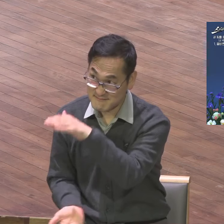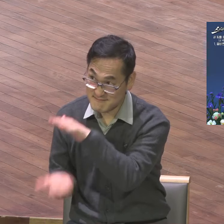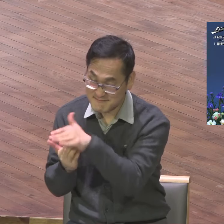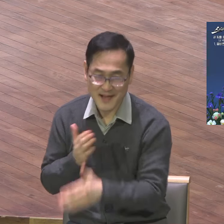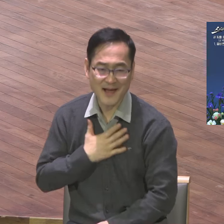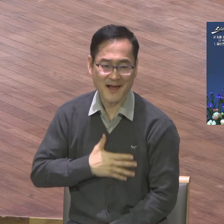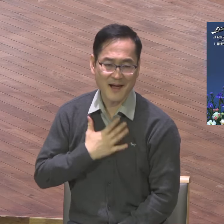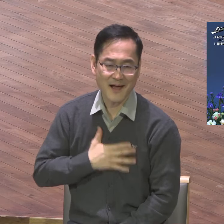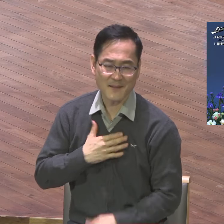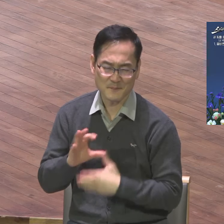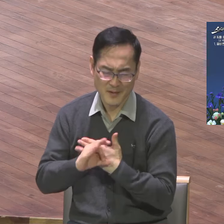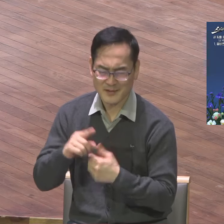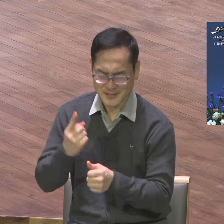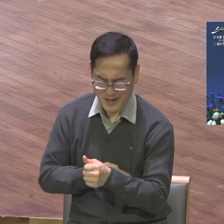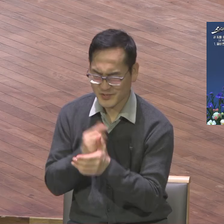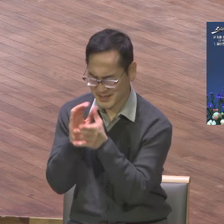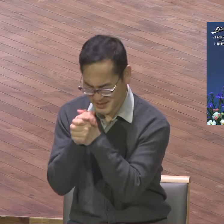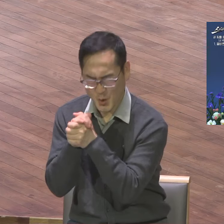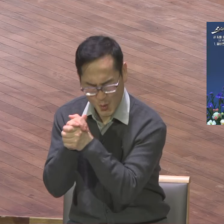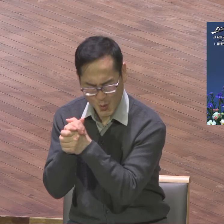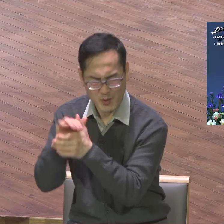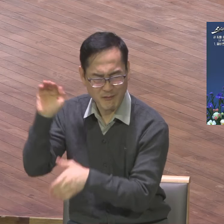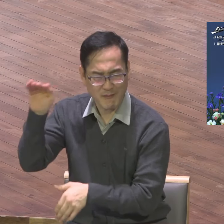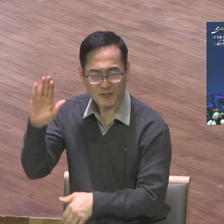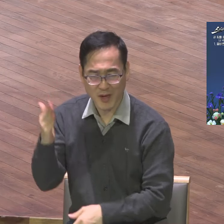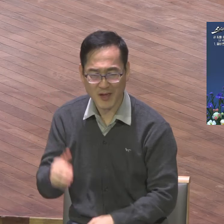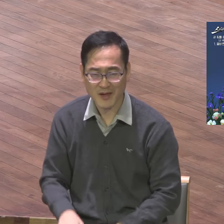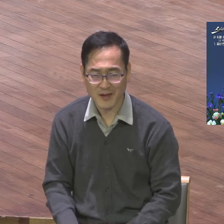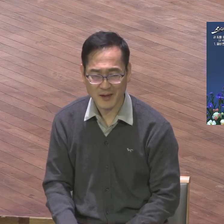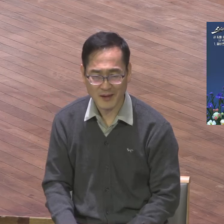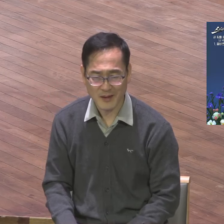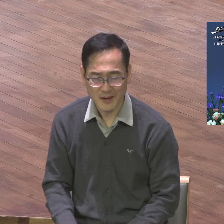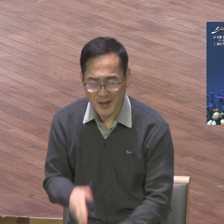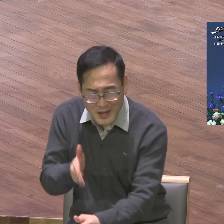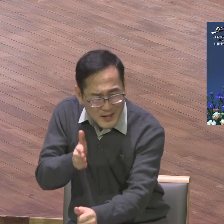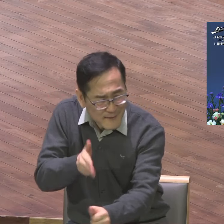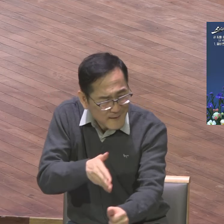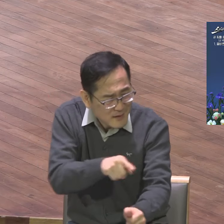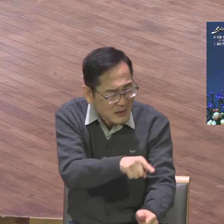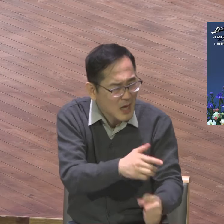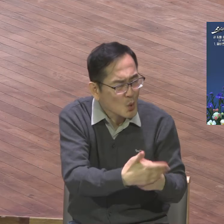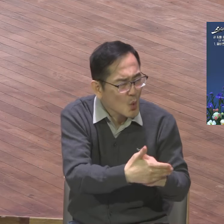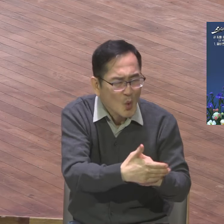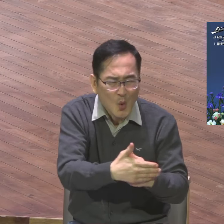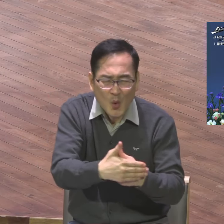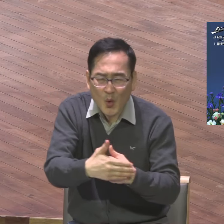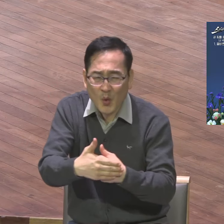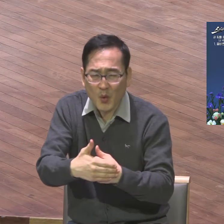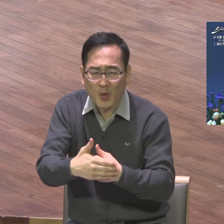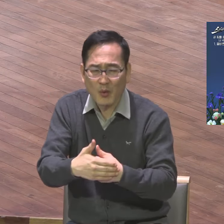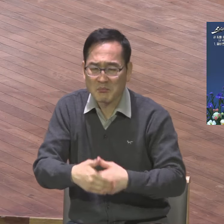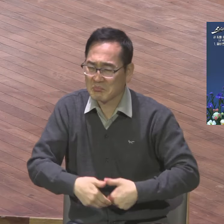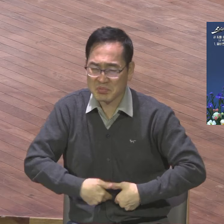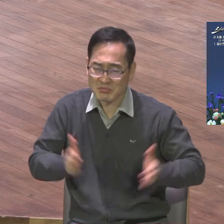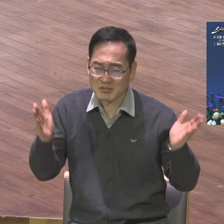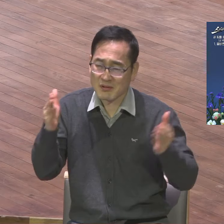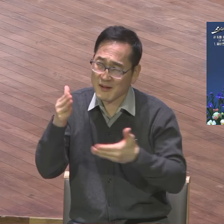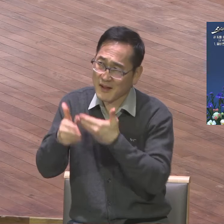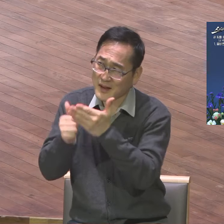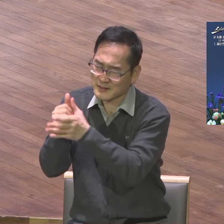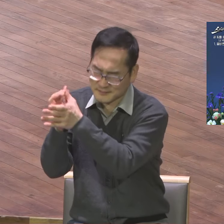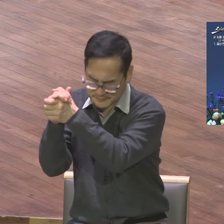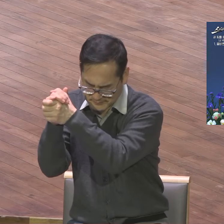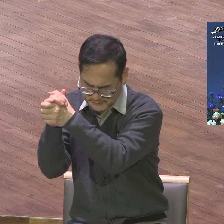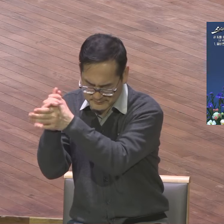있어요. 어? 이 사람 찾아고 저 사람 찾아고 이 말 듣고 저 말 들을 그런 기회가 아니라